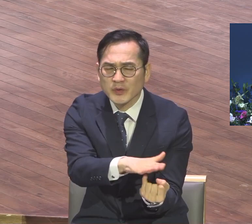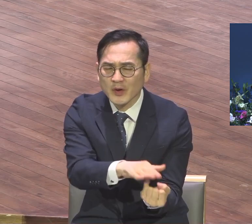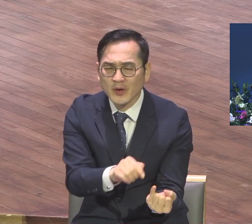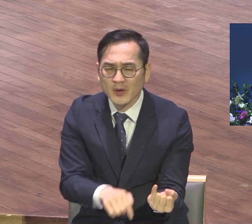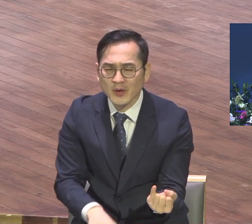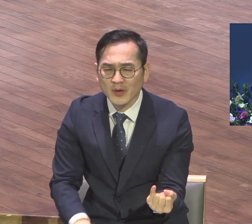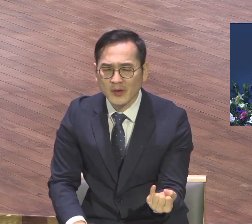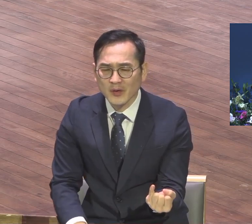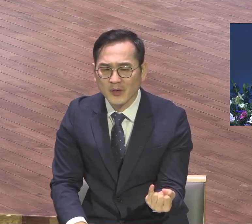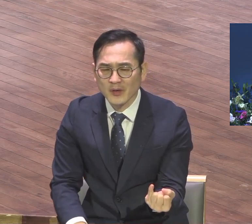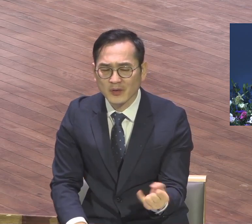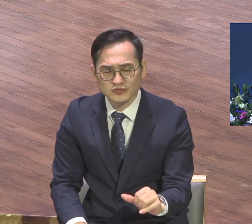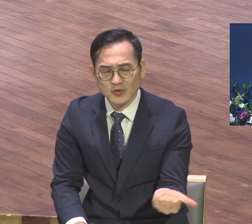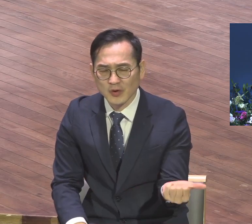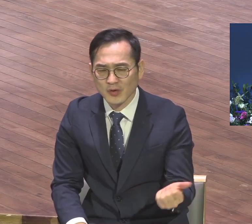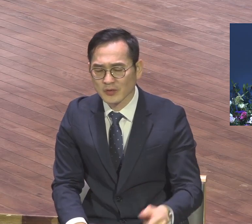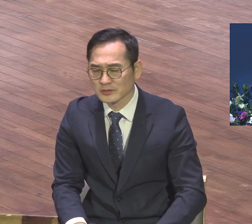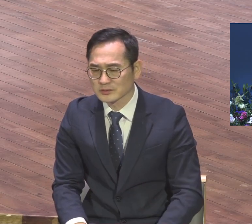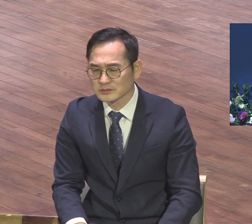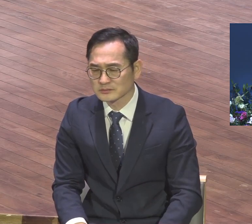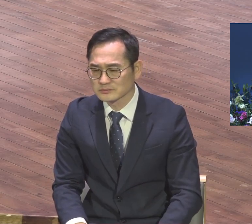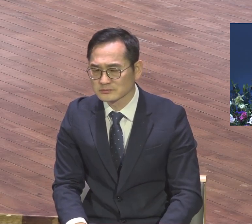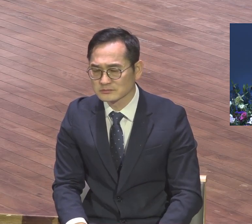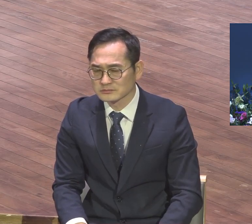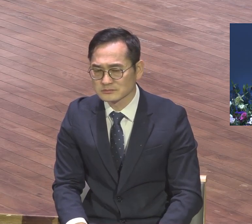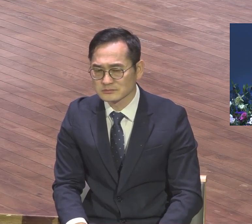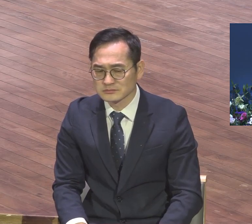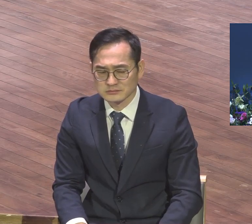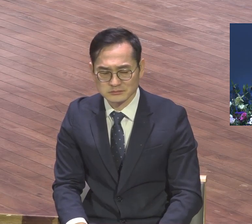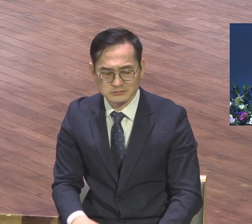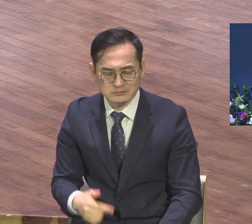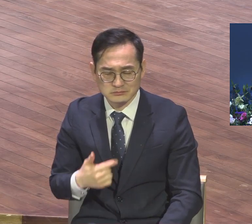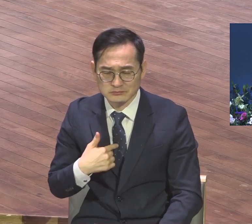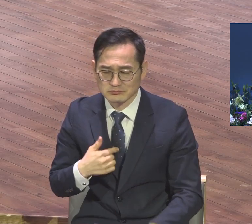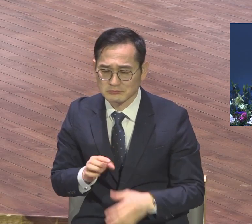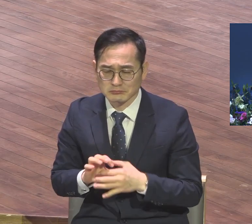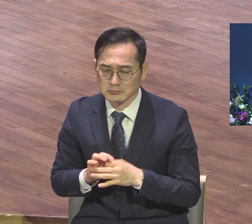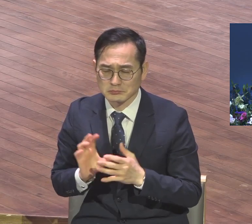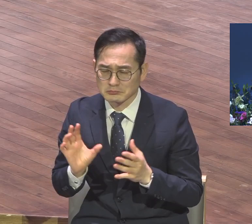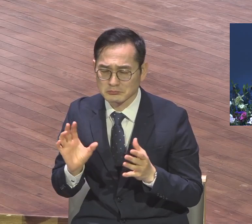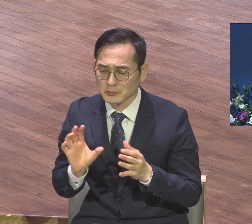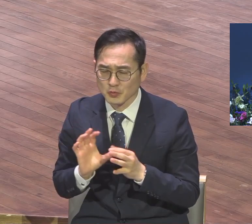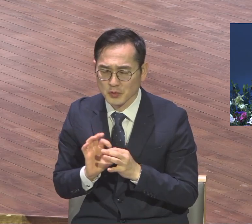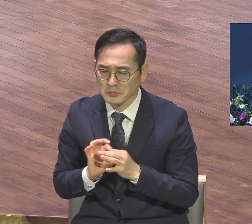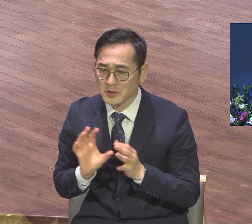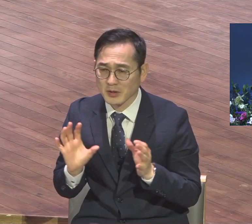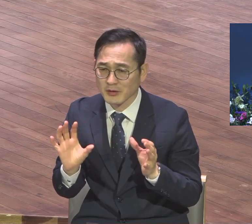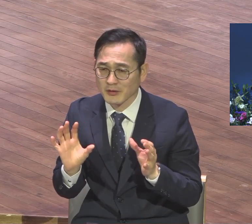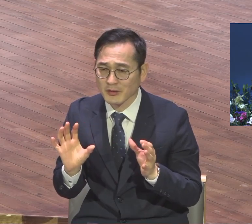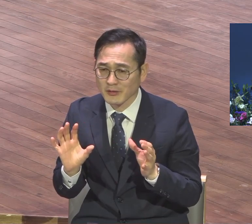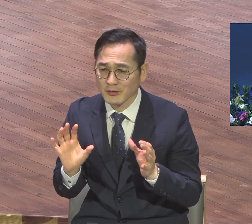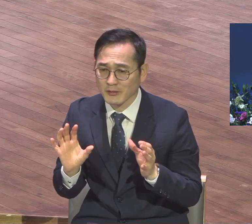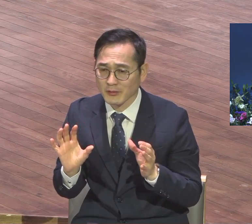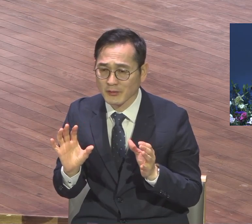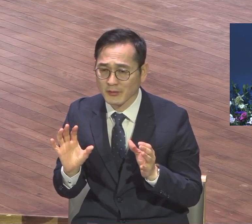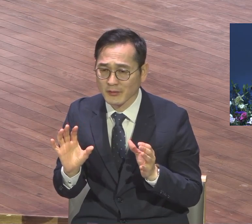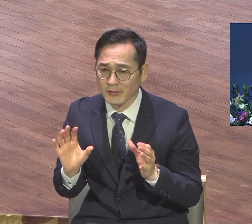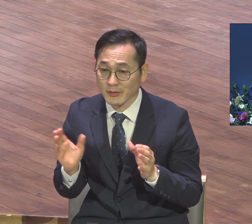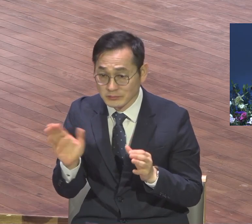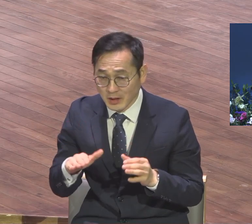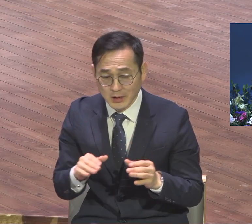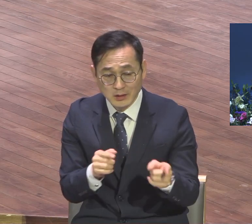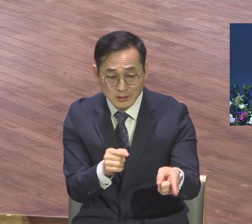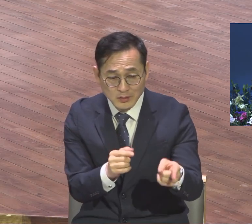있느냐? 달리 다굼 나와 무슨 상관이 있느냐? 나를 하나님이 깨우치기 위해서